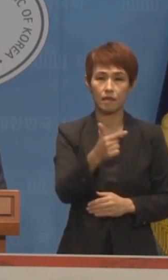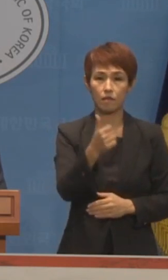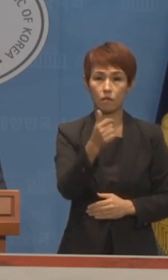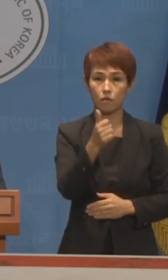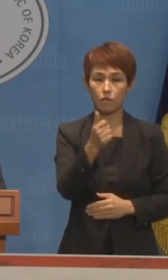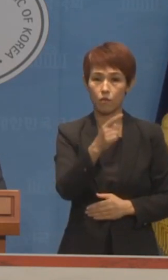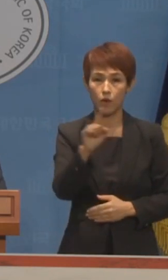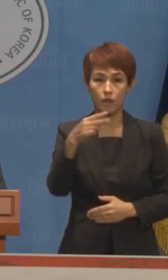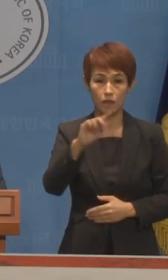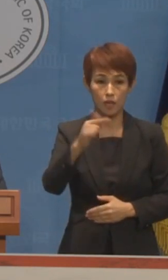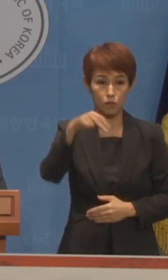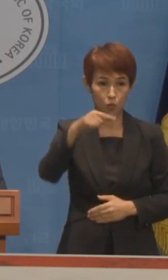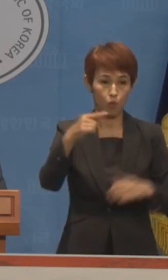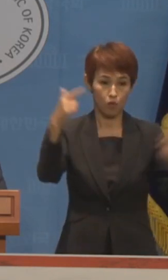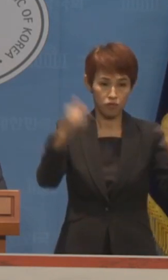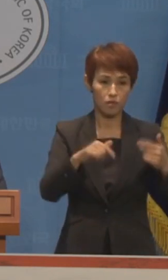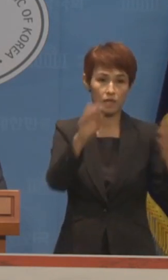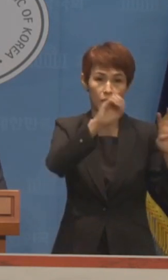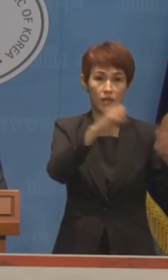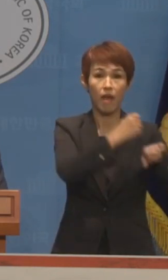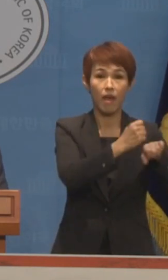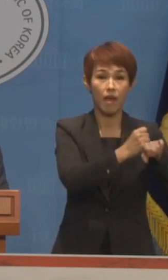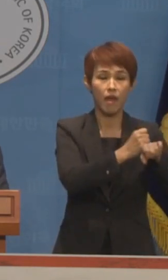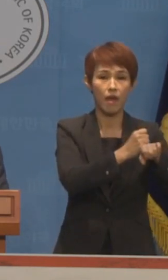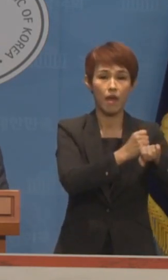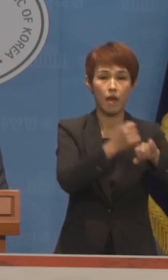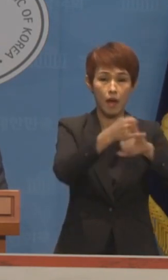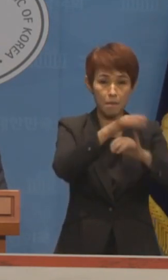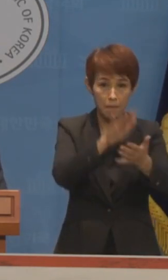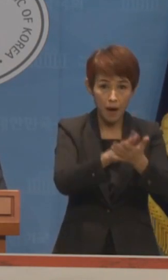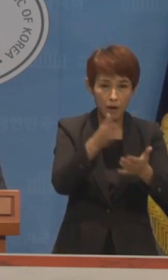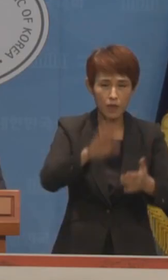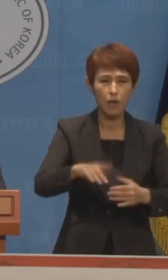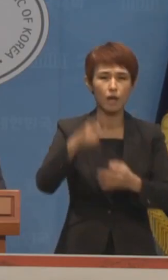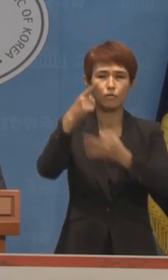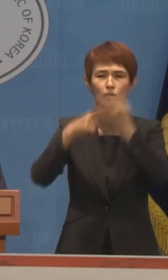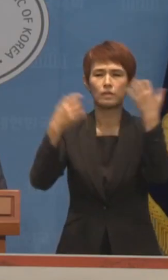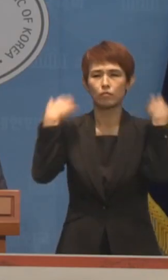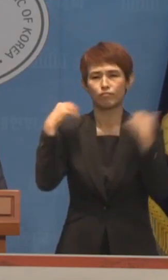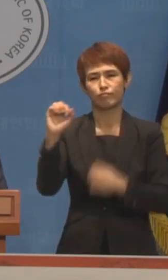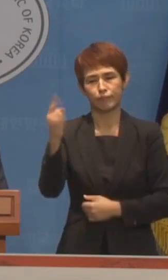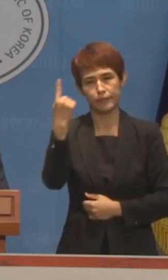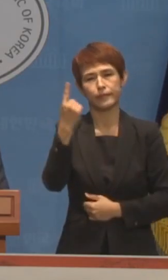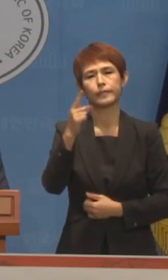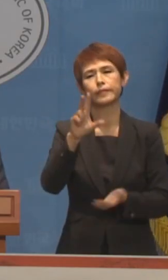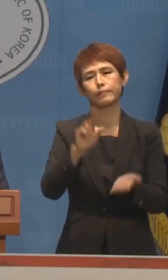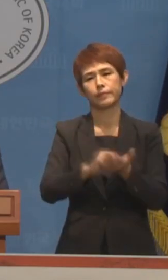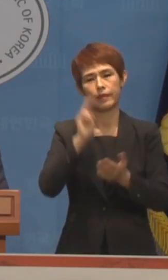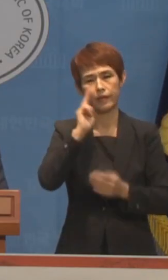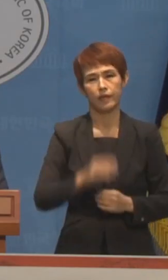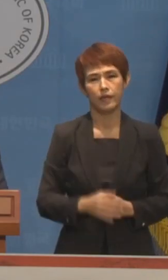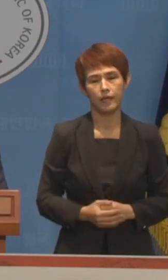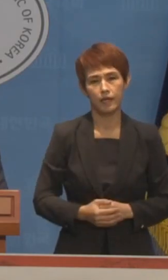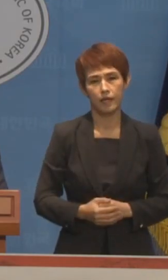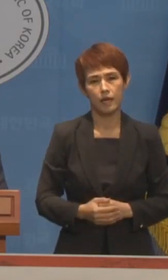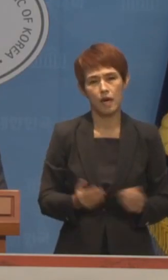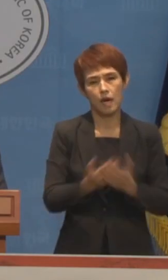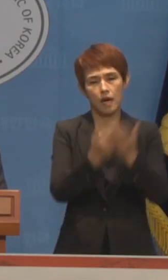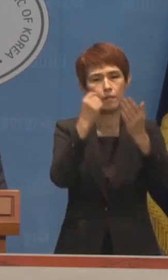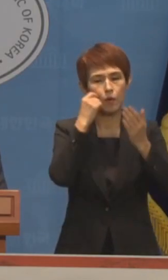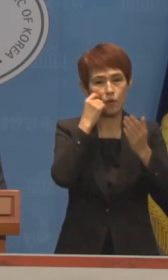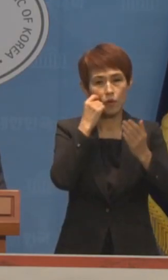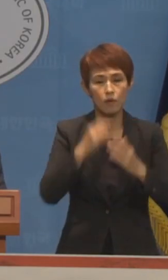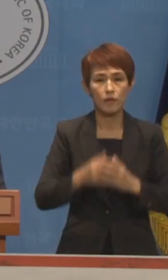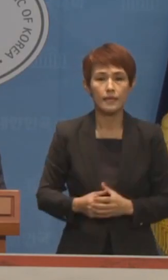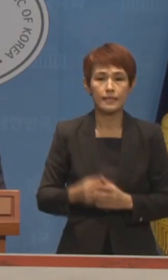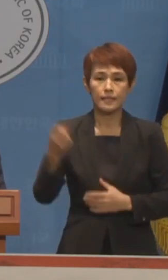약속했습니다만 윤석열 정부가 이 정책을 계속 후퇴시키고 있습니다. 세계는 이 문제를 해결하기 위해서